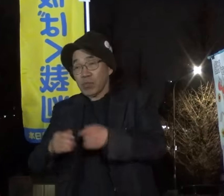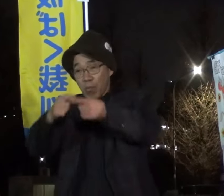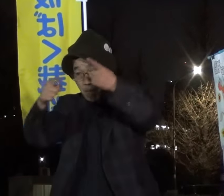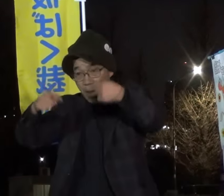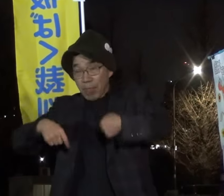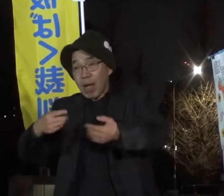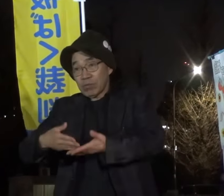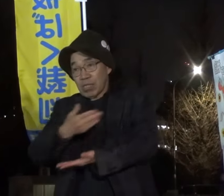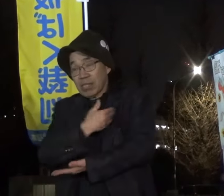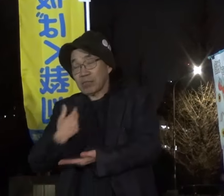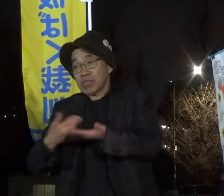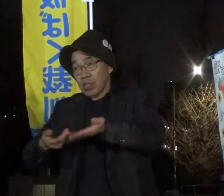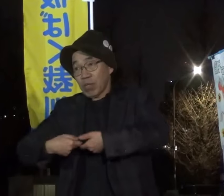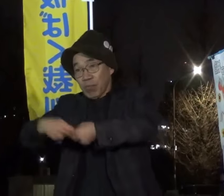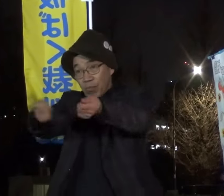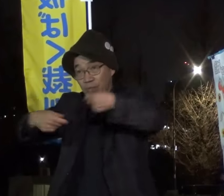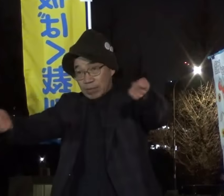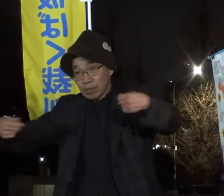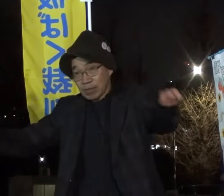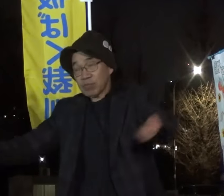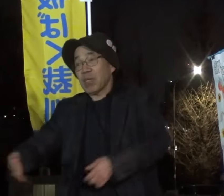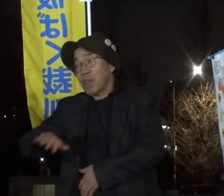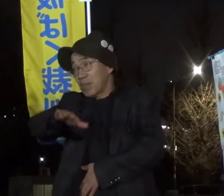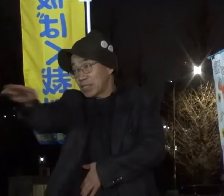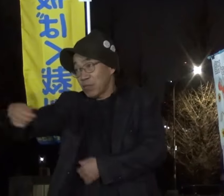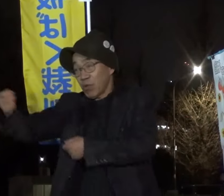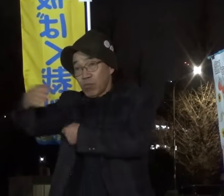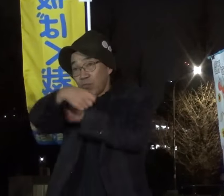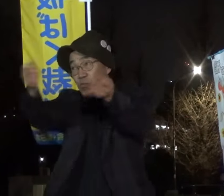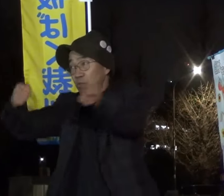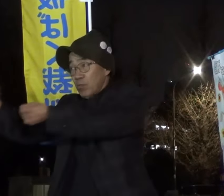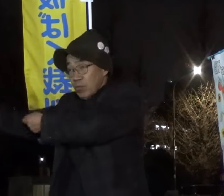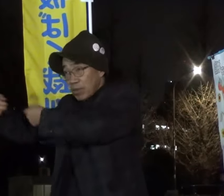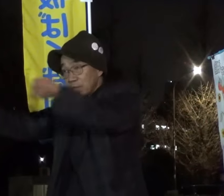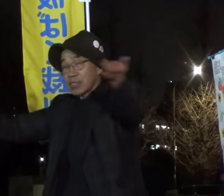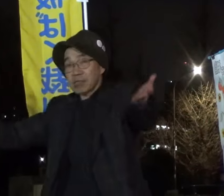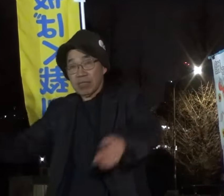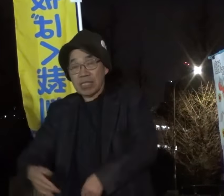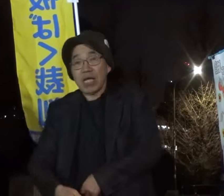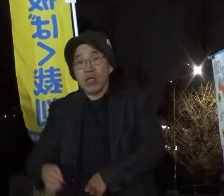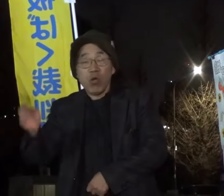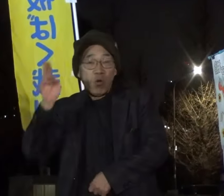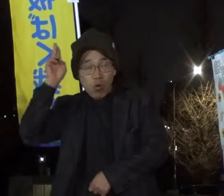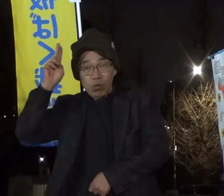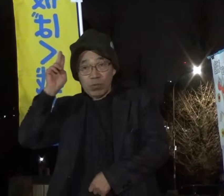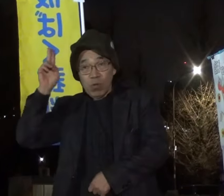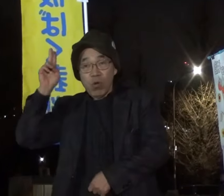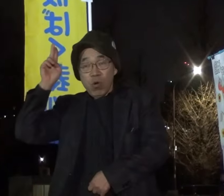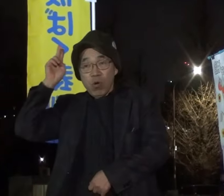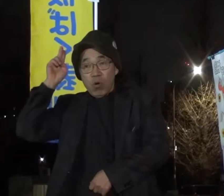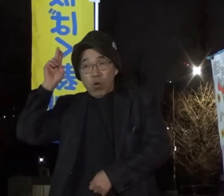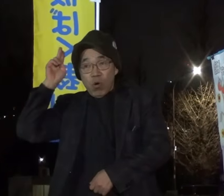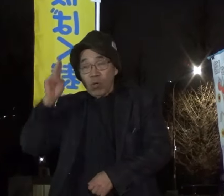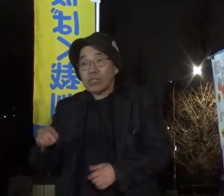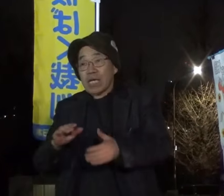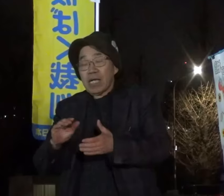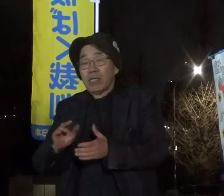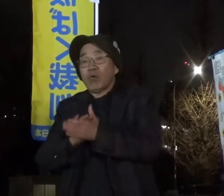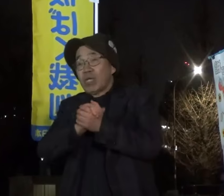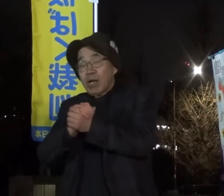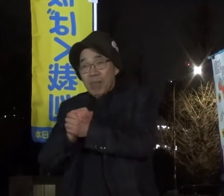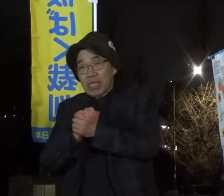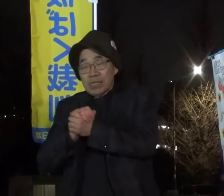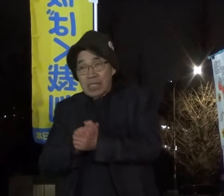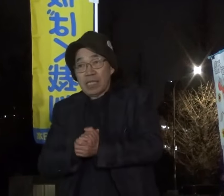ひ皆さんこのチラシを拡散していただきたいと思います。それからもう一つ、大阪の仲間たちがですね、これは画期的なことなん